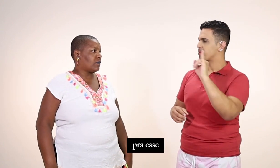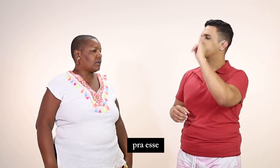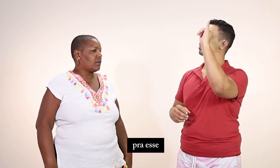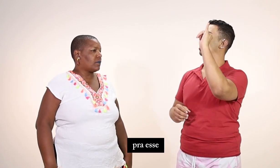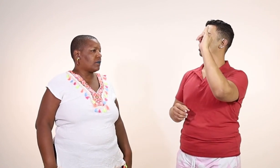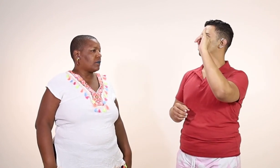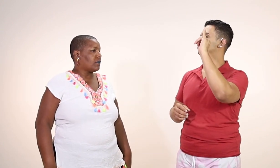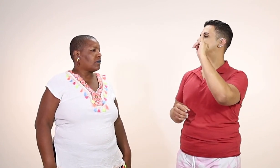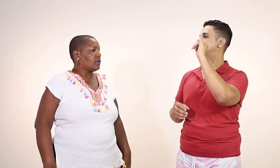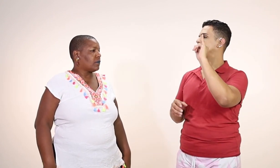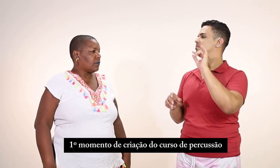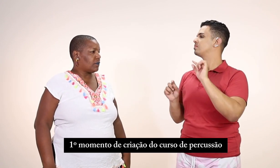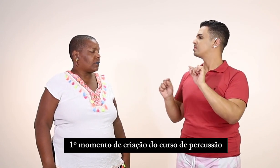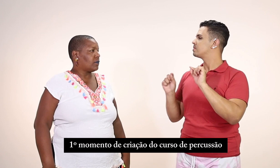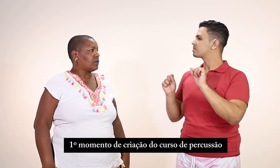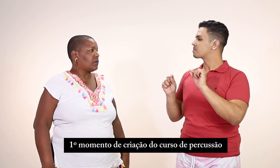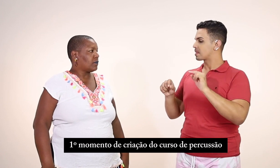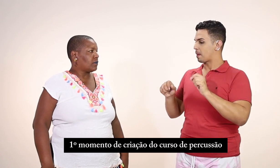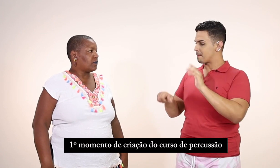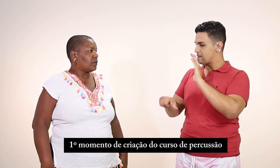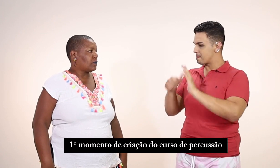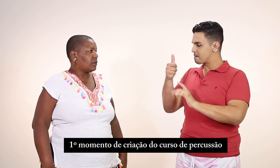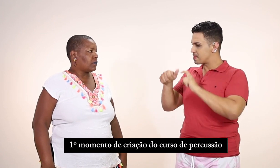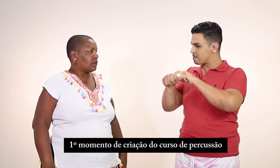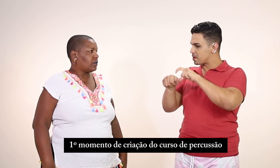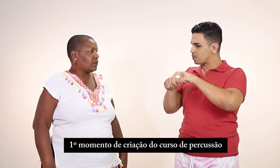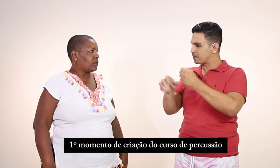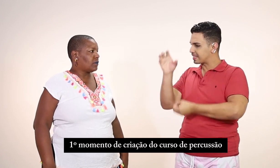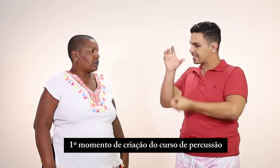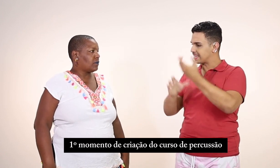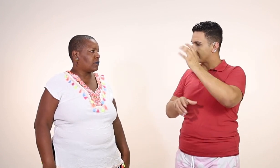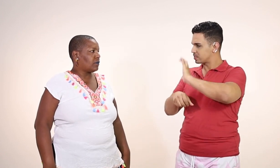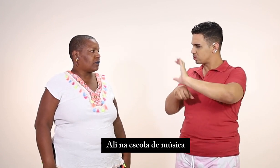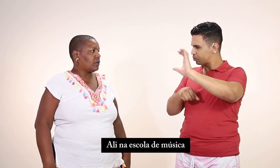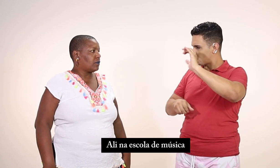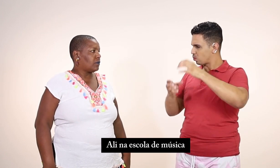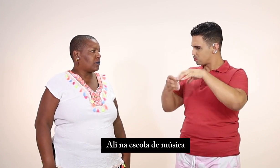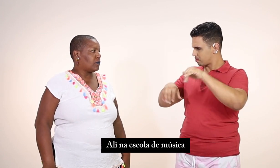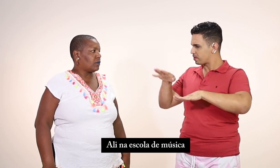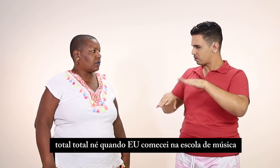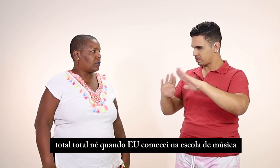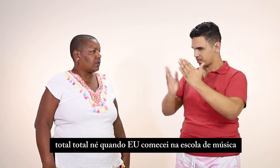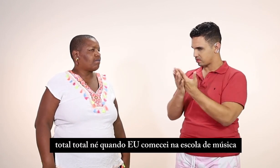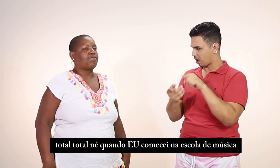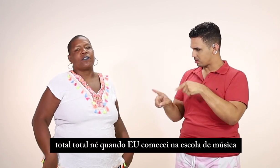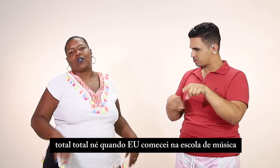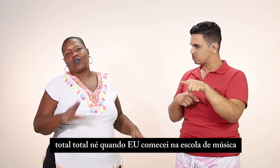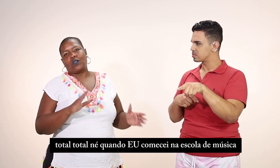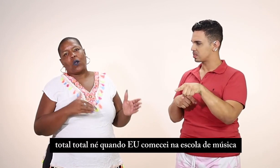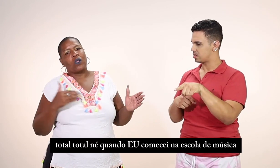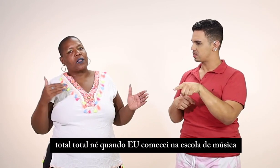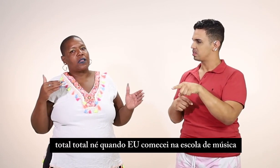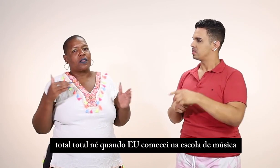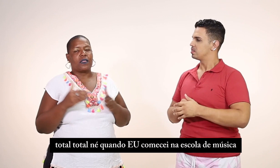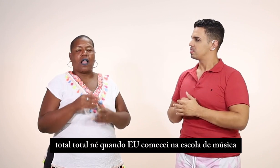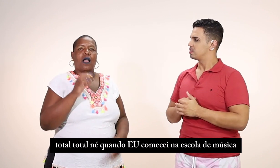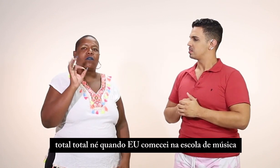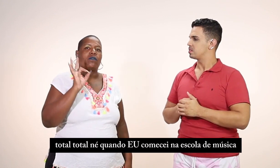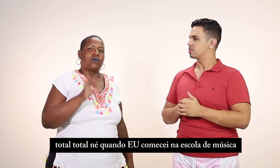esse primeiro momento de criação do curso de percussão ali na escola de música. Total, né? Quando